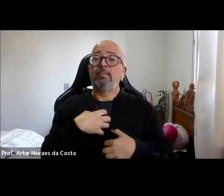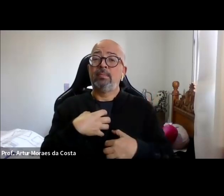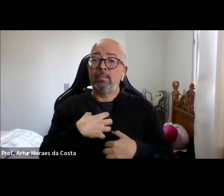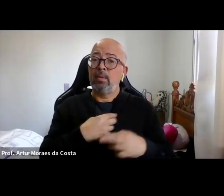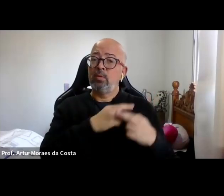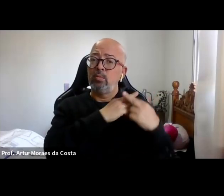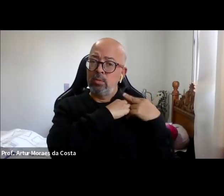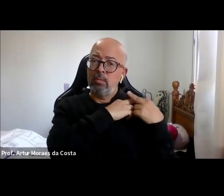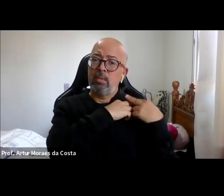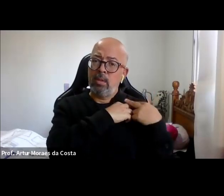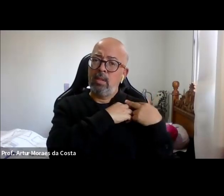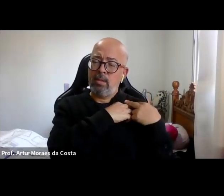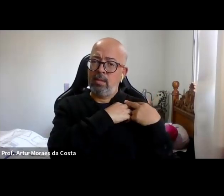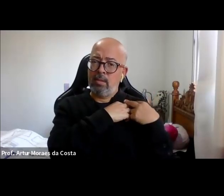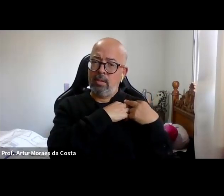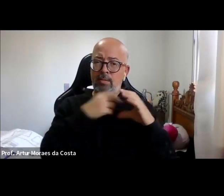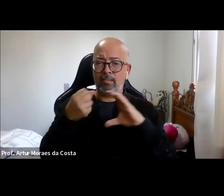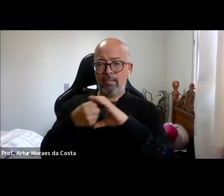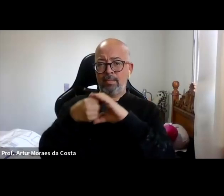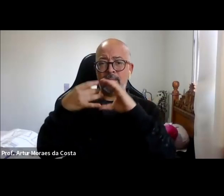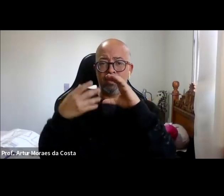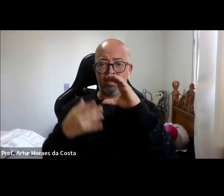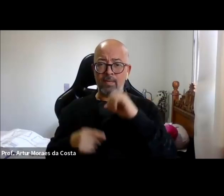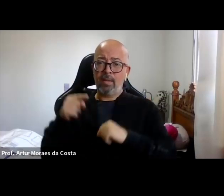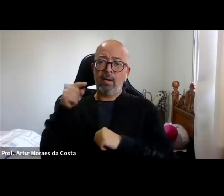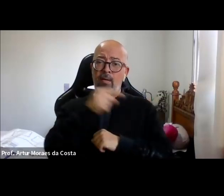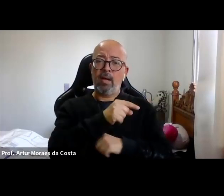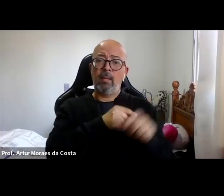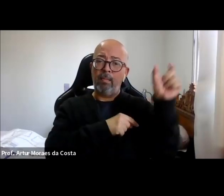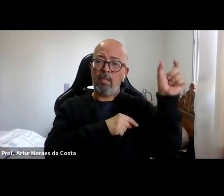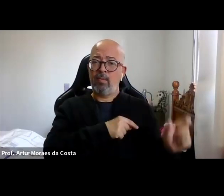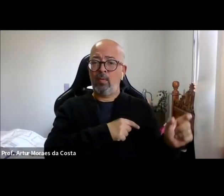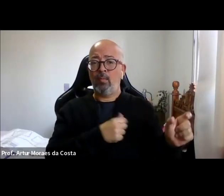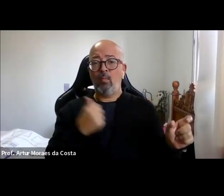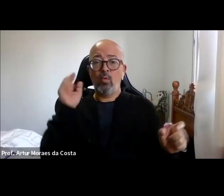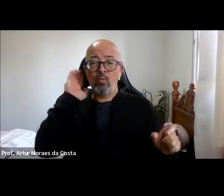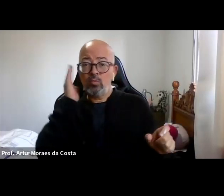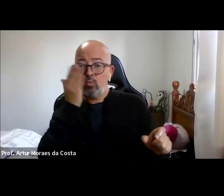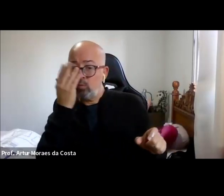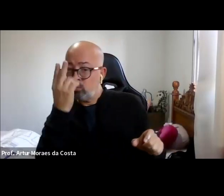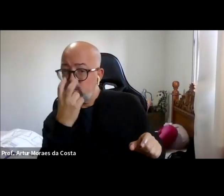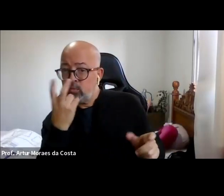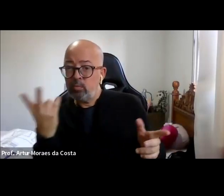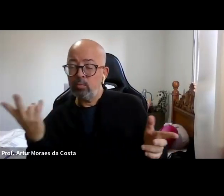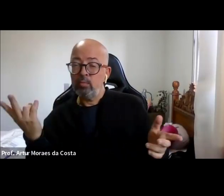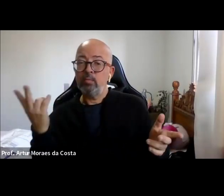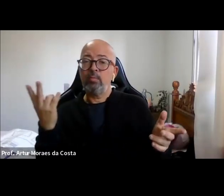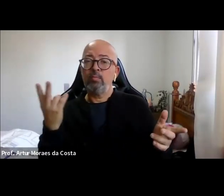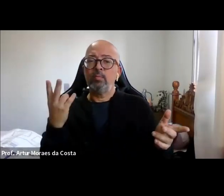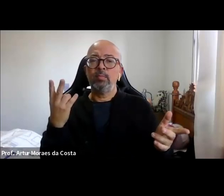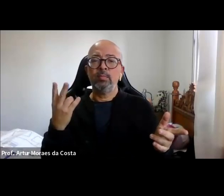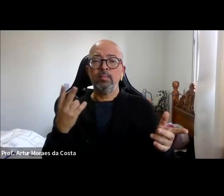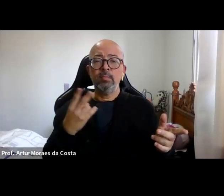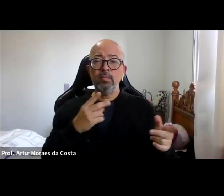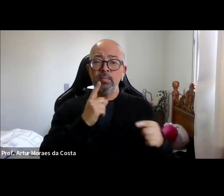depende en gran medida de cómo yo le describa a esa persona Ahí es donde la